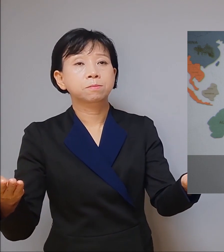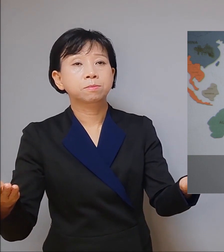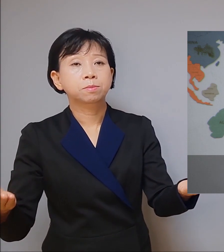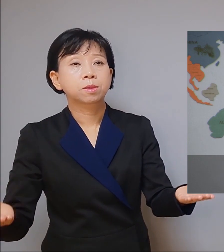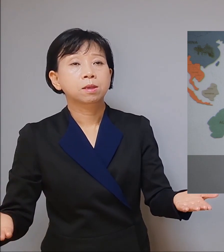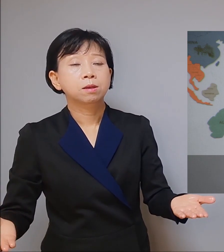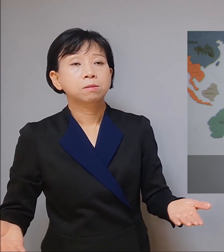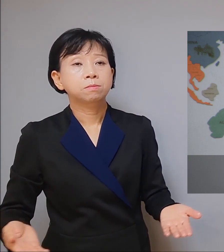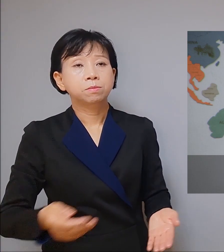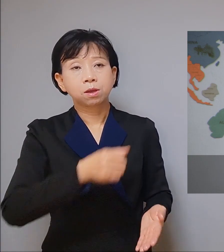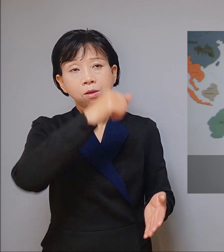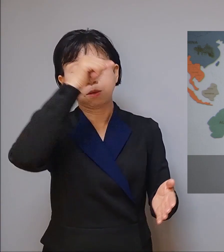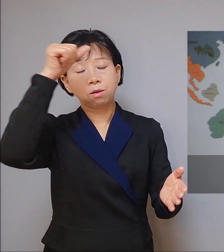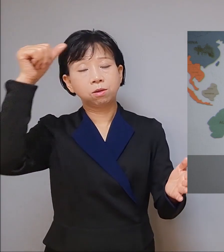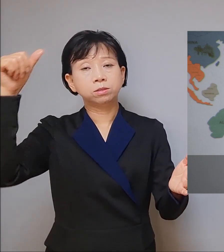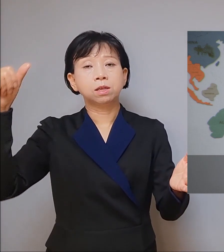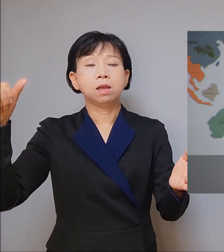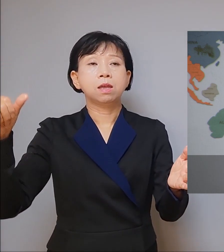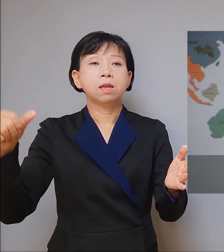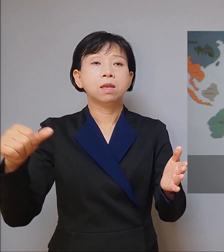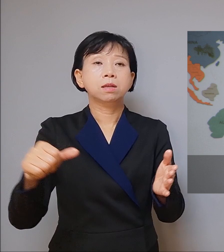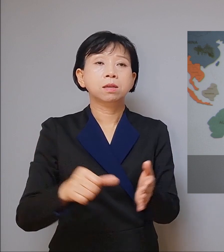고치시리.